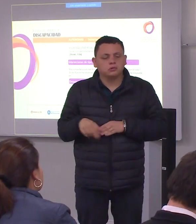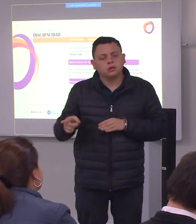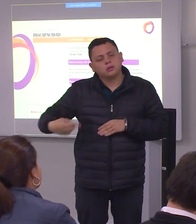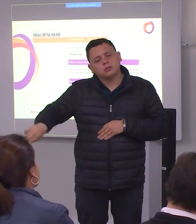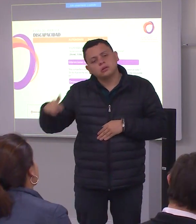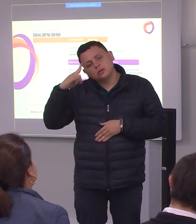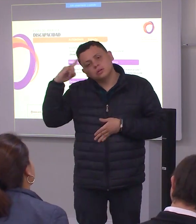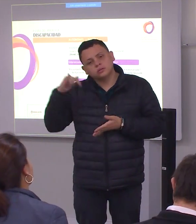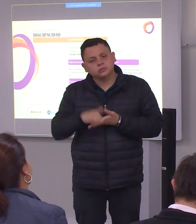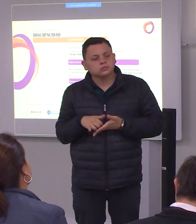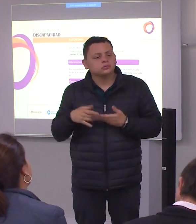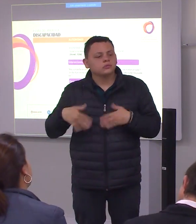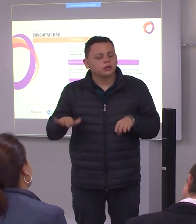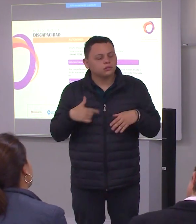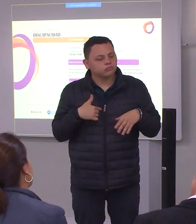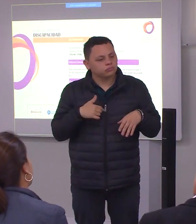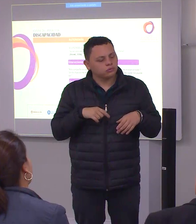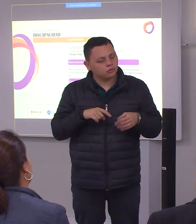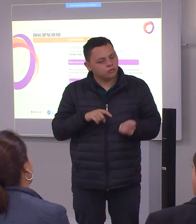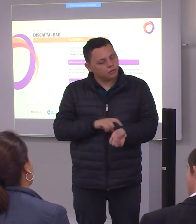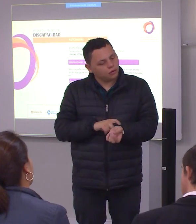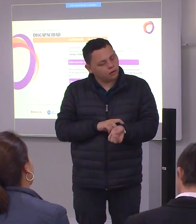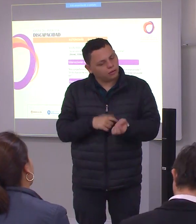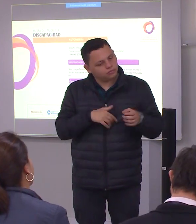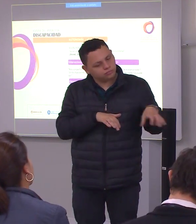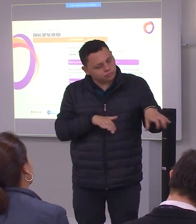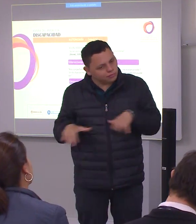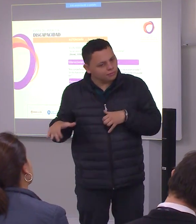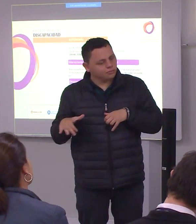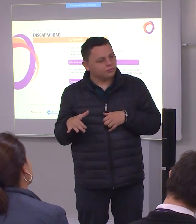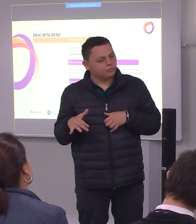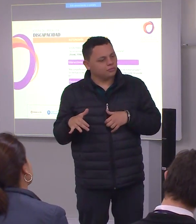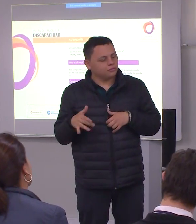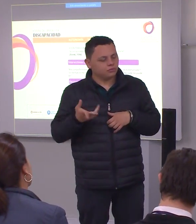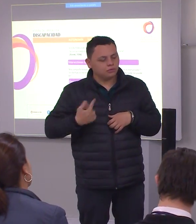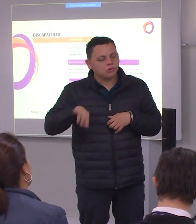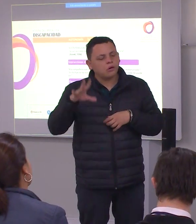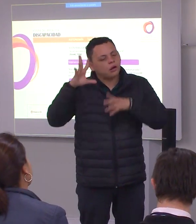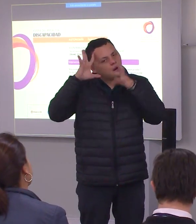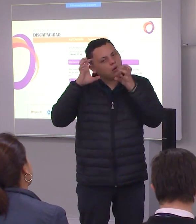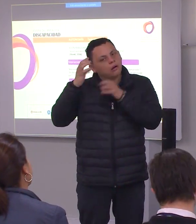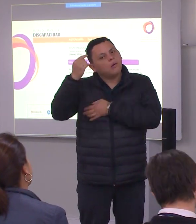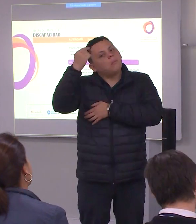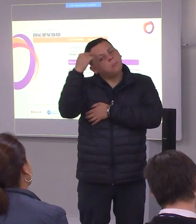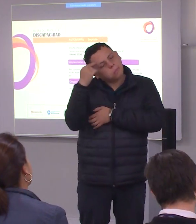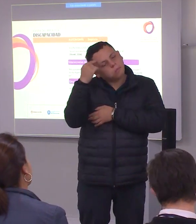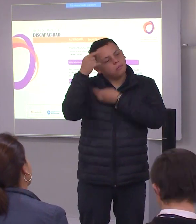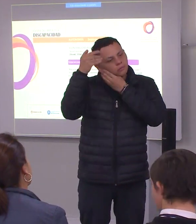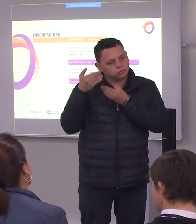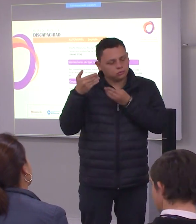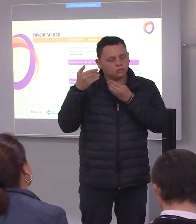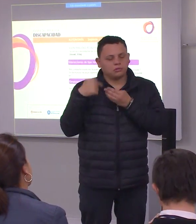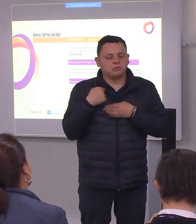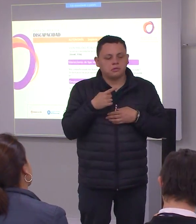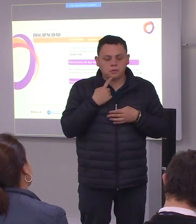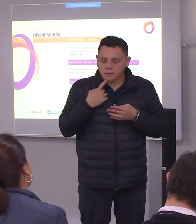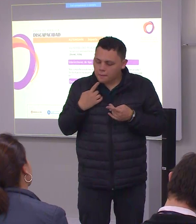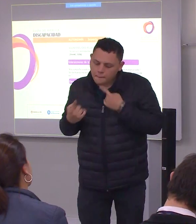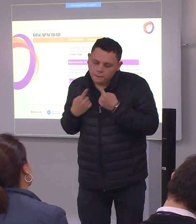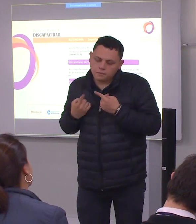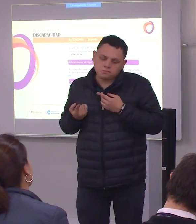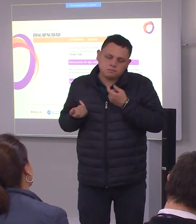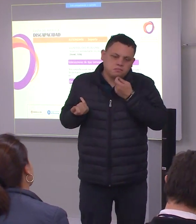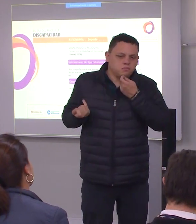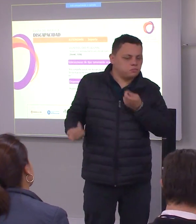piensan que es cuestión de actitud que eso solo está en mi cabeza por eso hablo lo mínimo con ellos